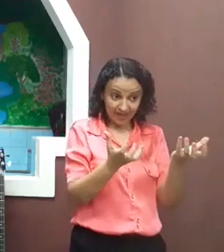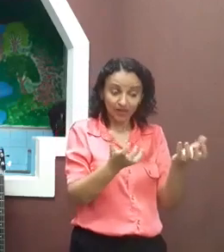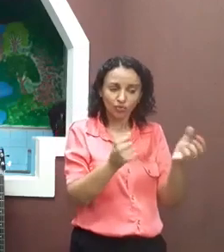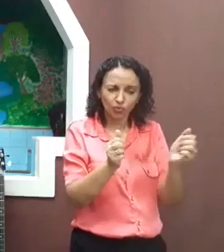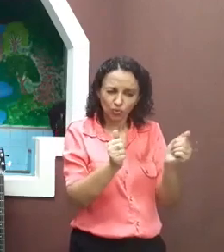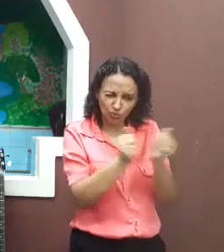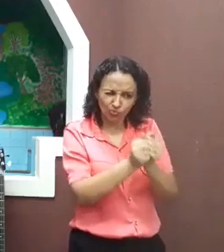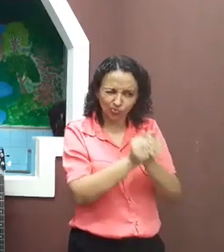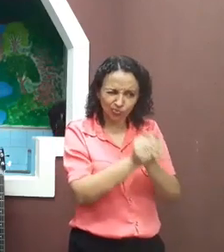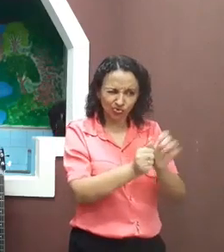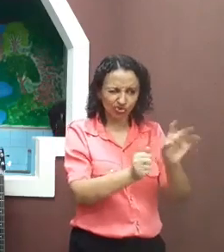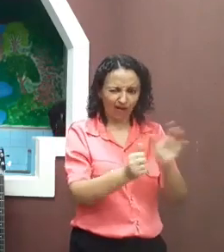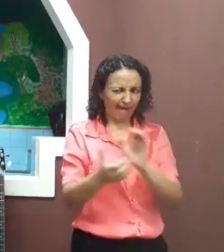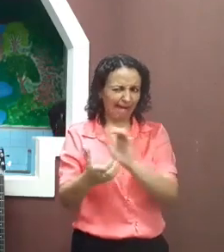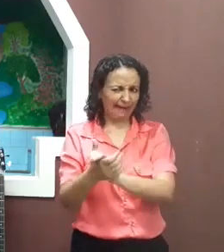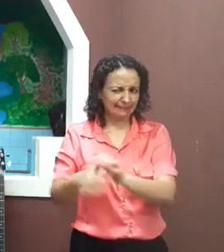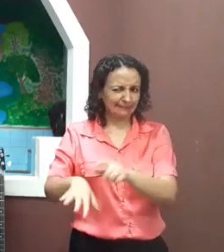casar.